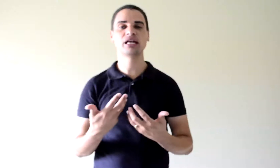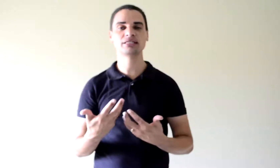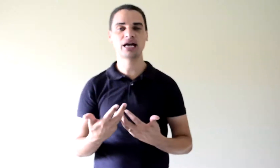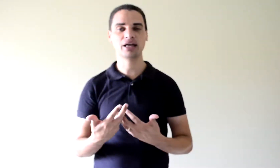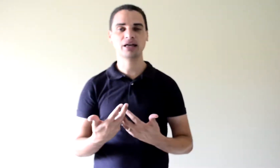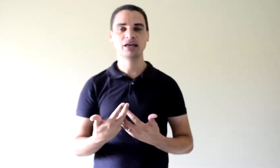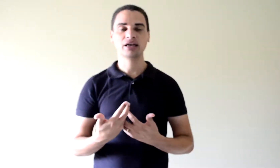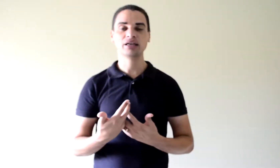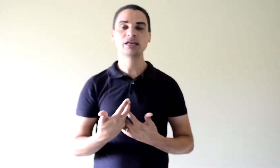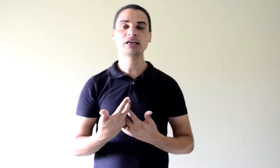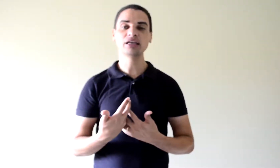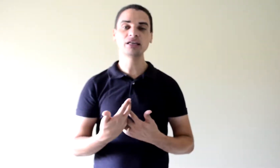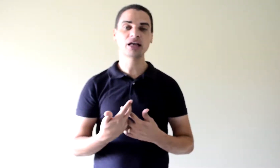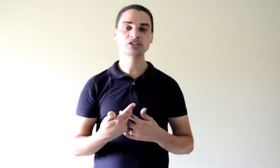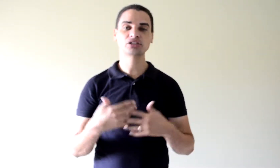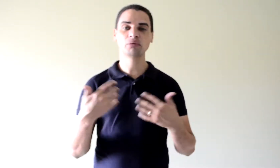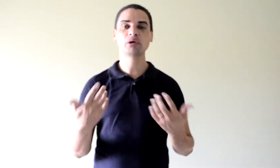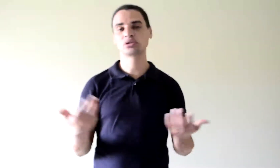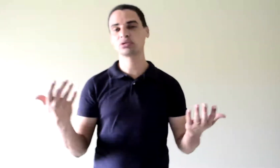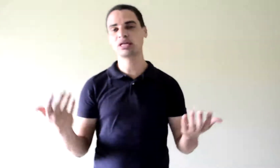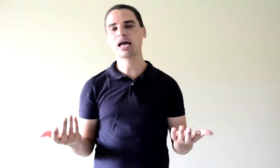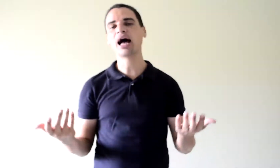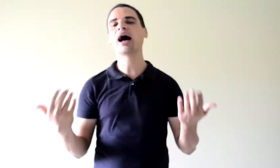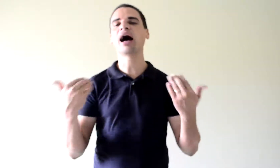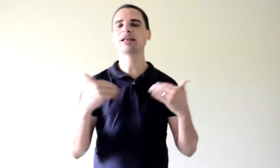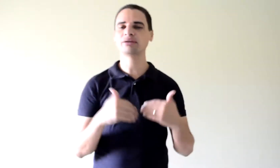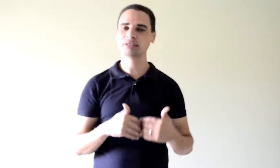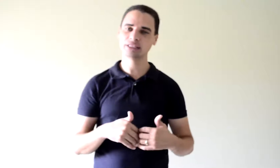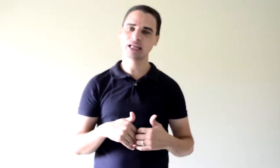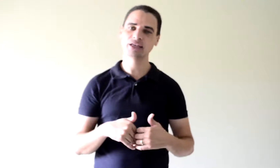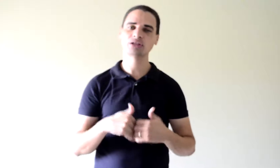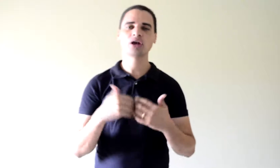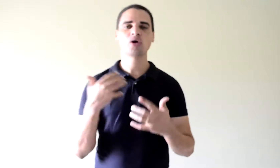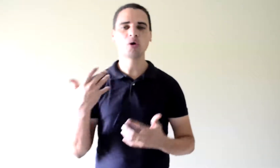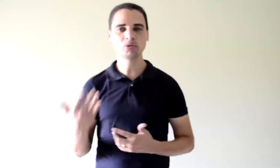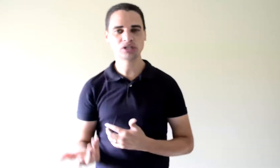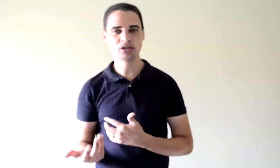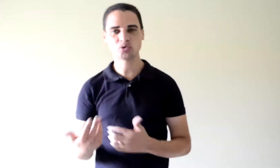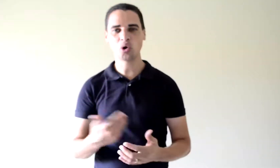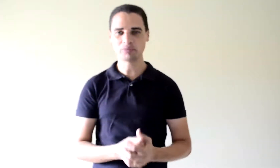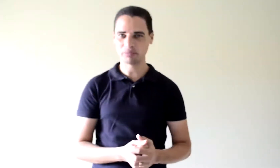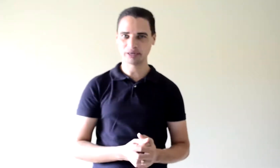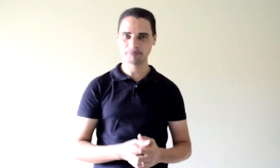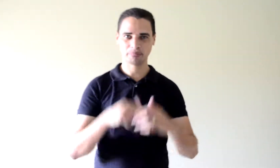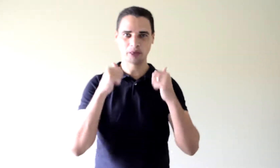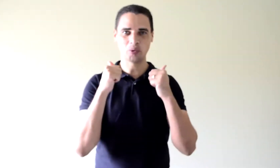sinalizar. E aí a gente não pode considerar a língua de sinais como um gesto ou mímica,